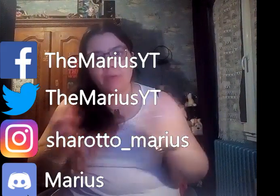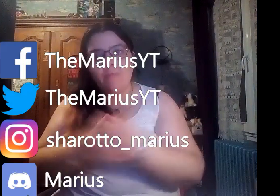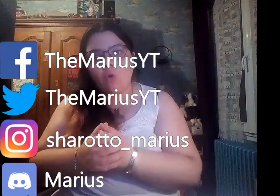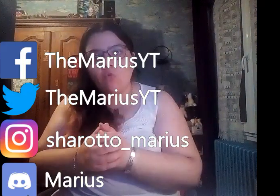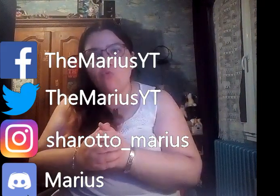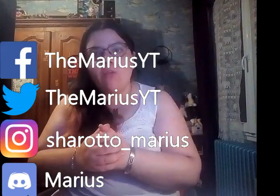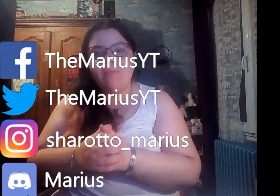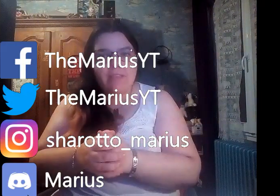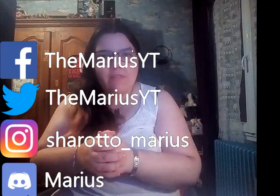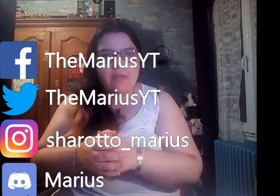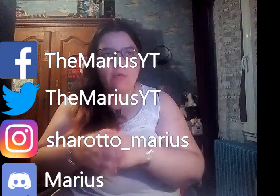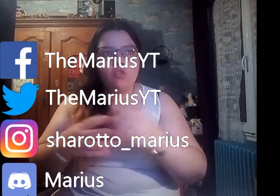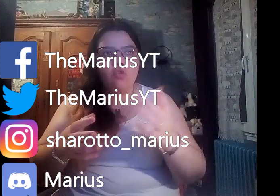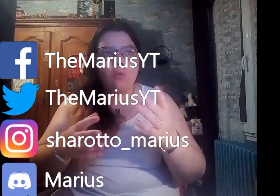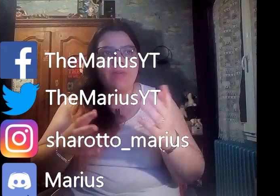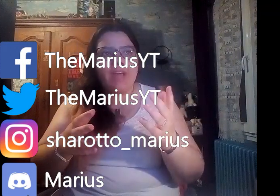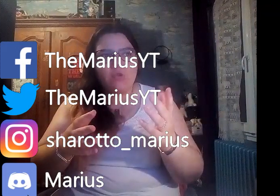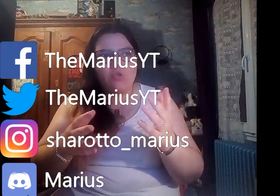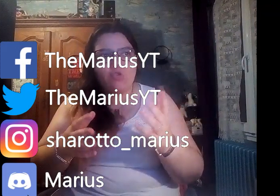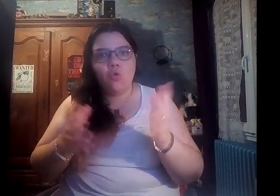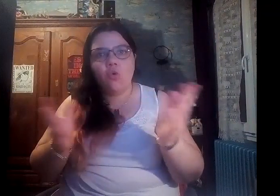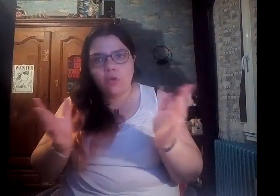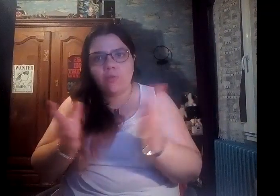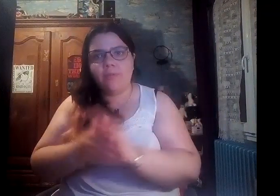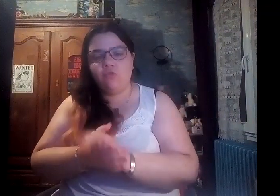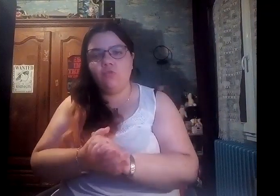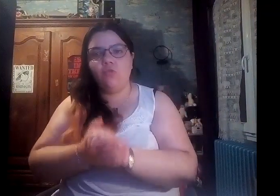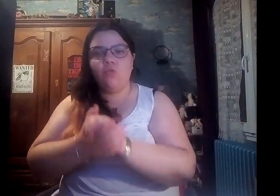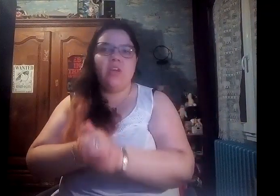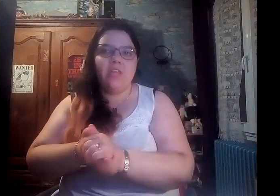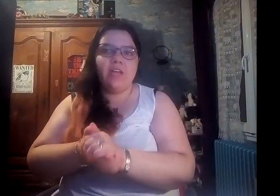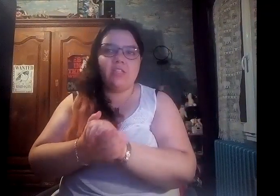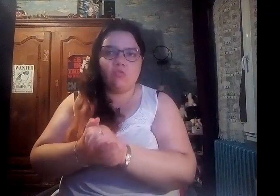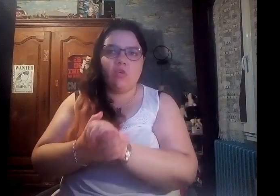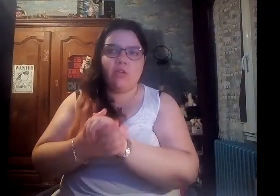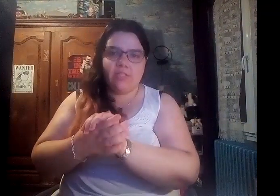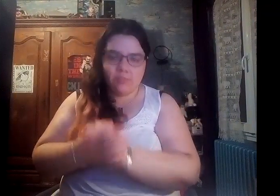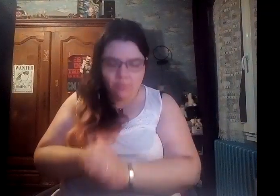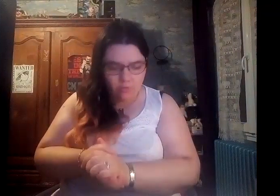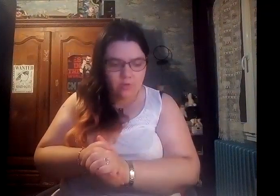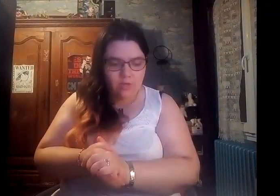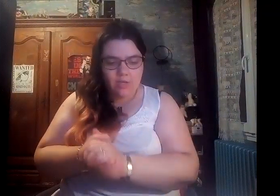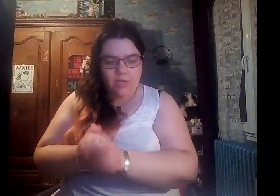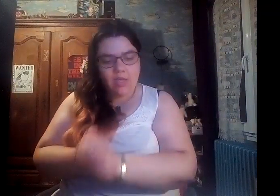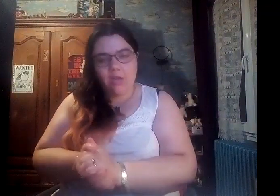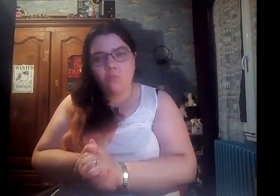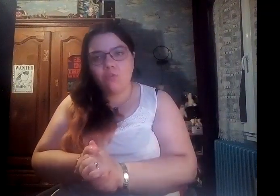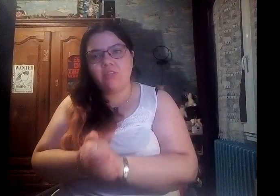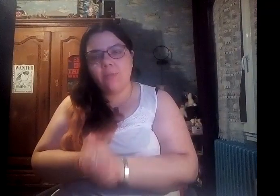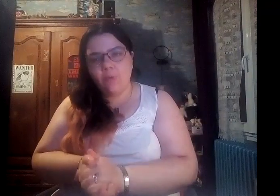pouvez me les réseaux sociaux et comme d'habitude les liens sont dans la description et le plus important